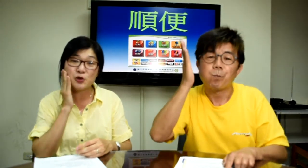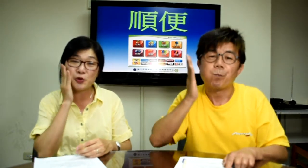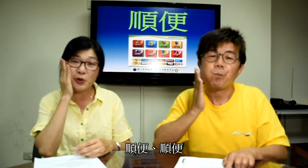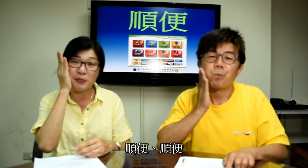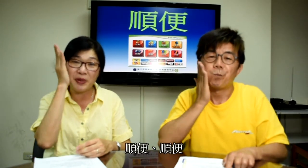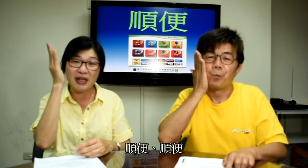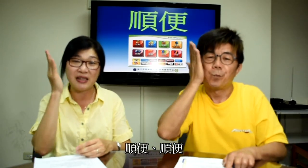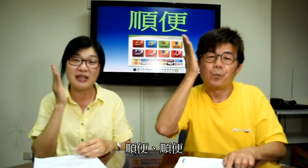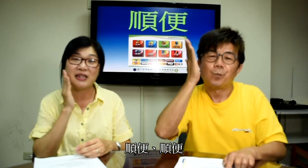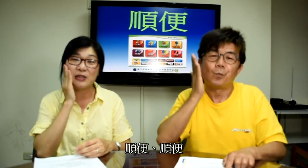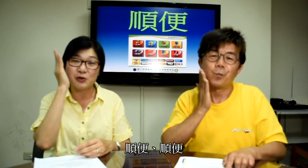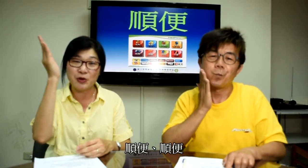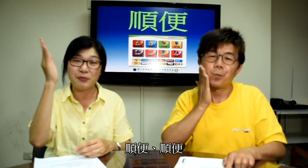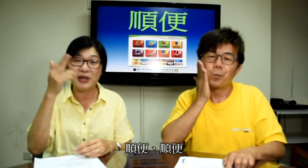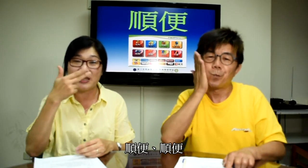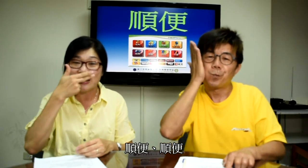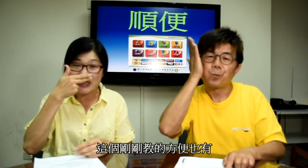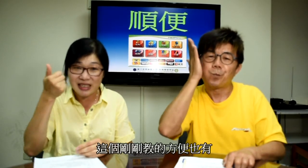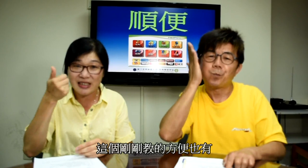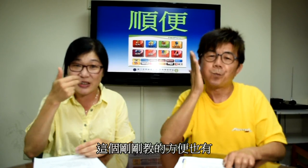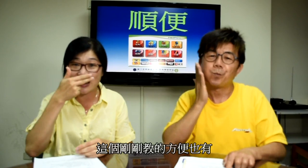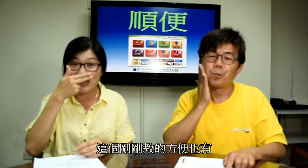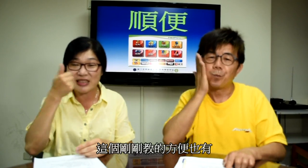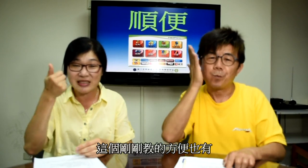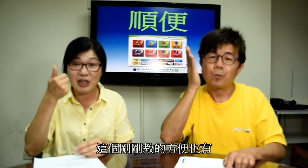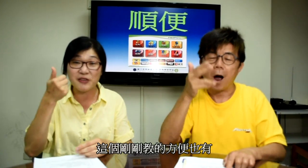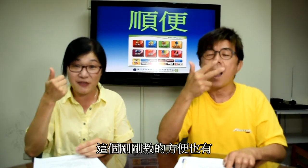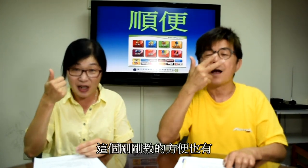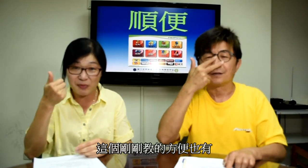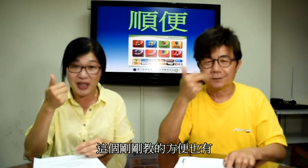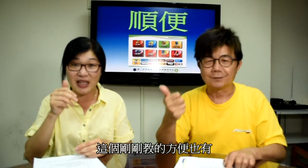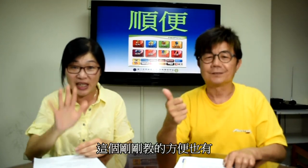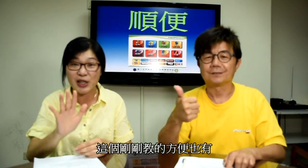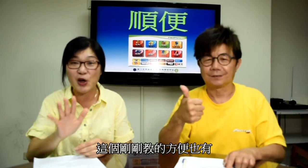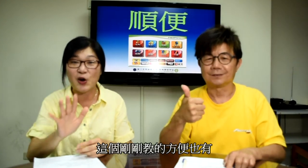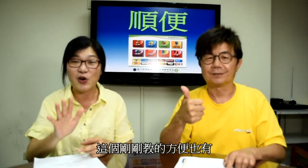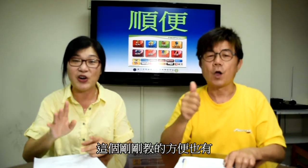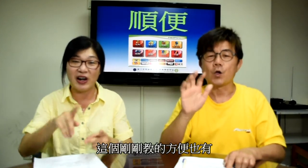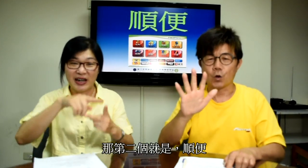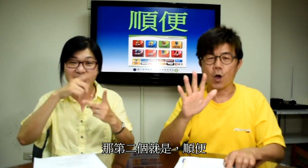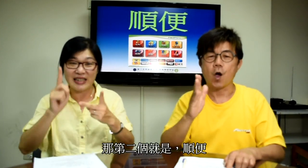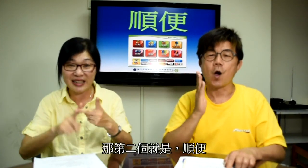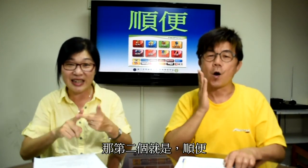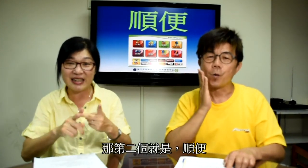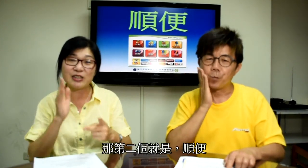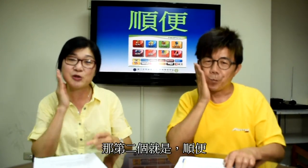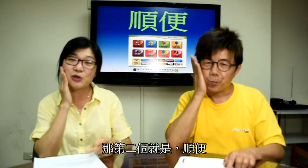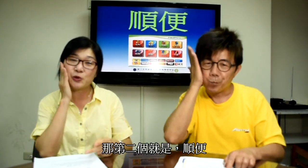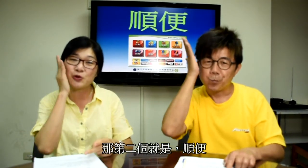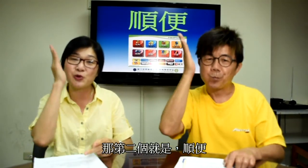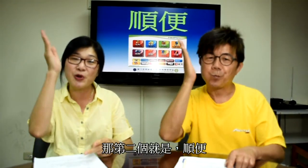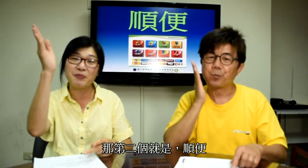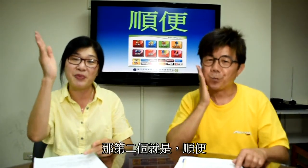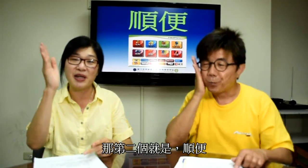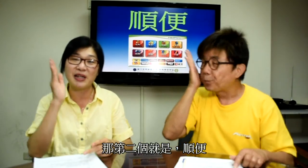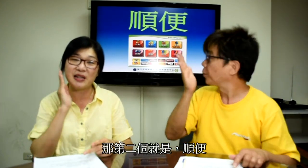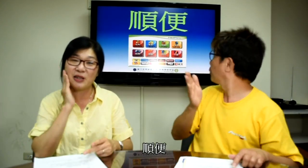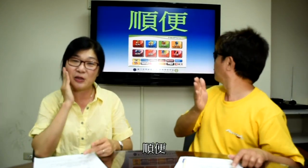顺便，顺便，这个刚刚教的方便也有啊。那第二个就是顺便，